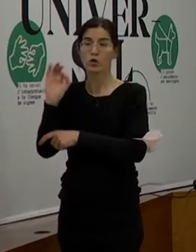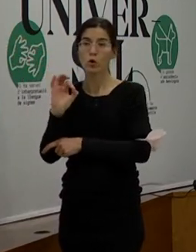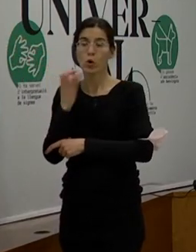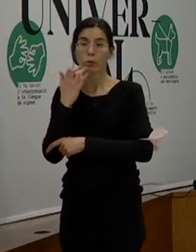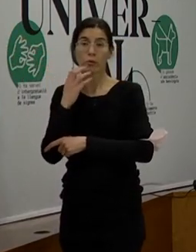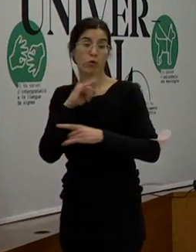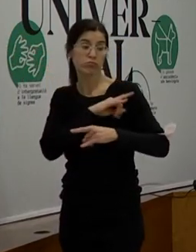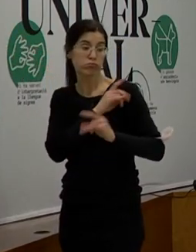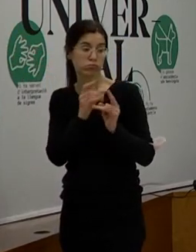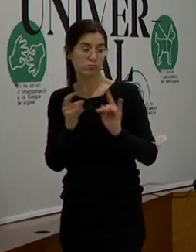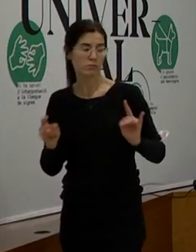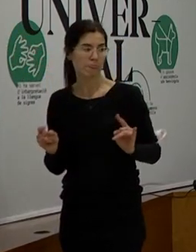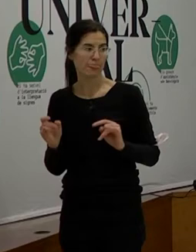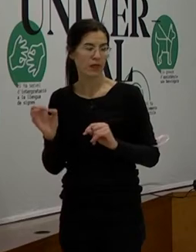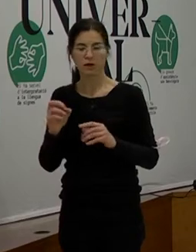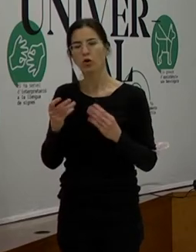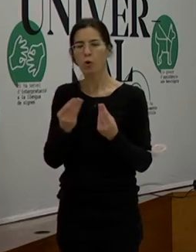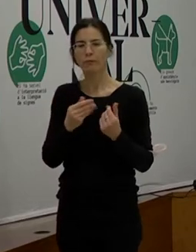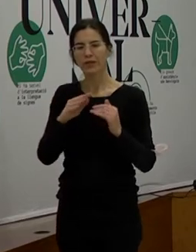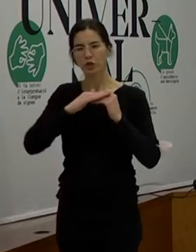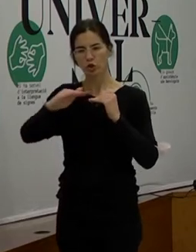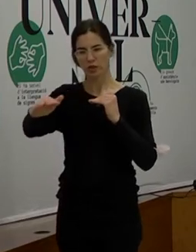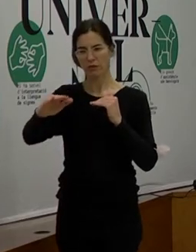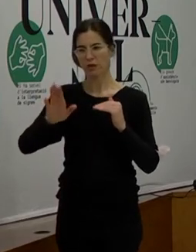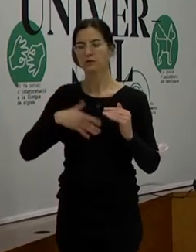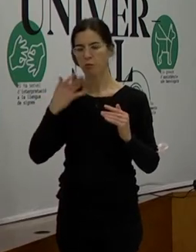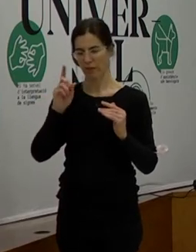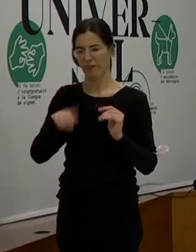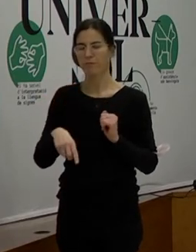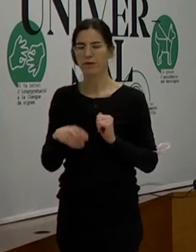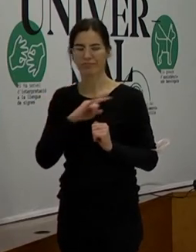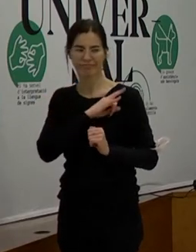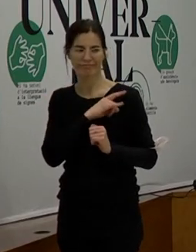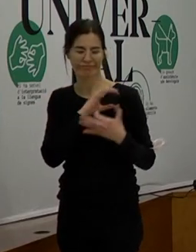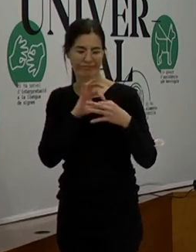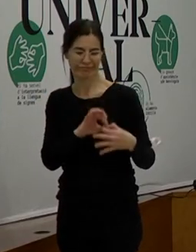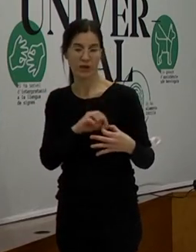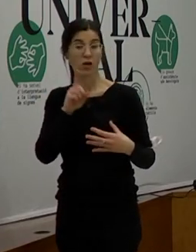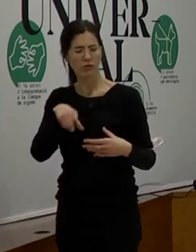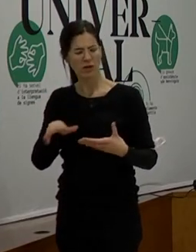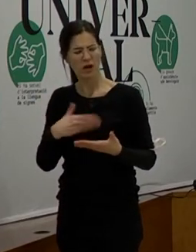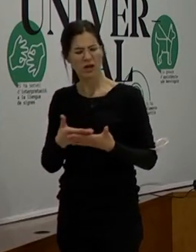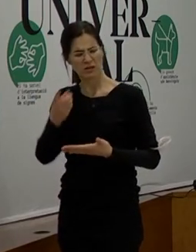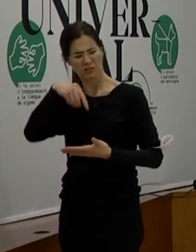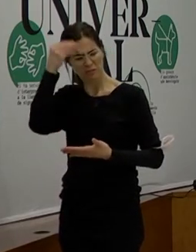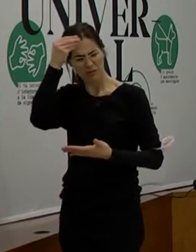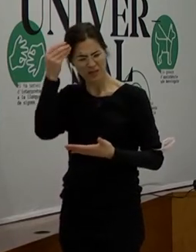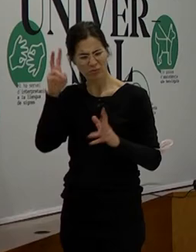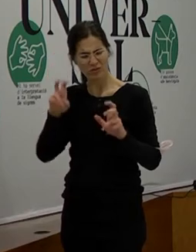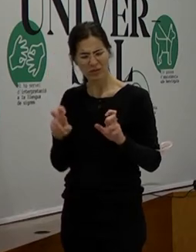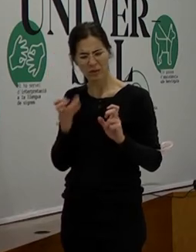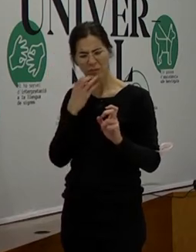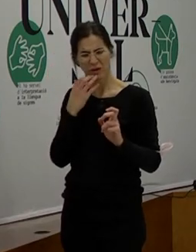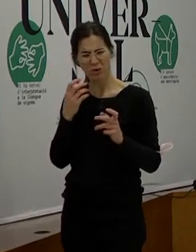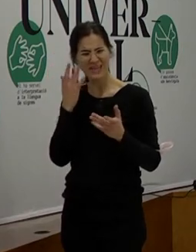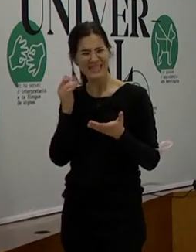de mediambientals, una mica més sostenibles. Inclús estem pensant també per dintre tot el tema dels